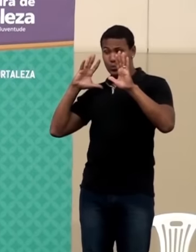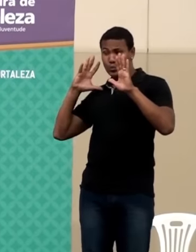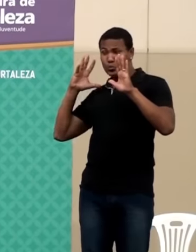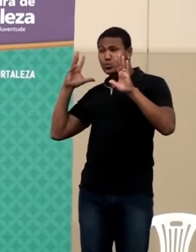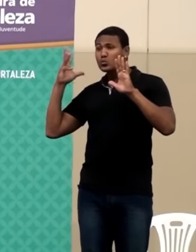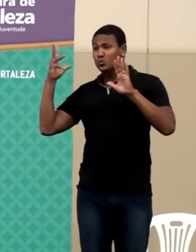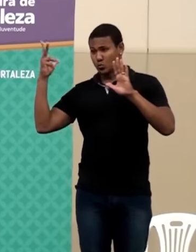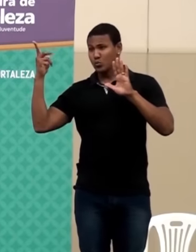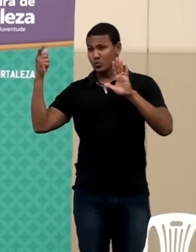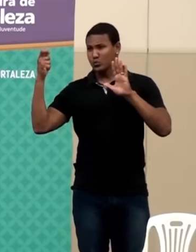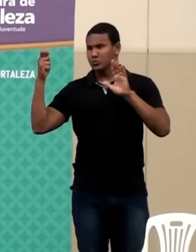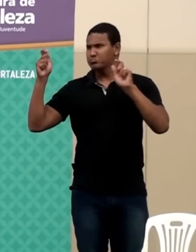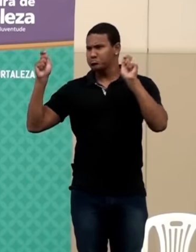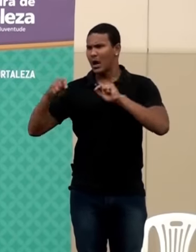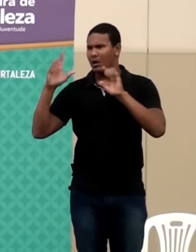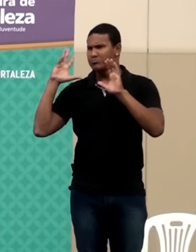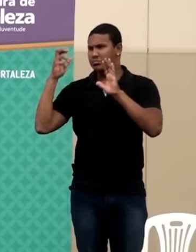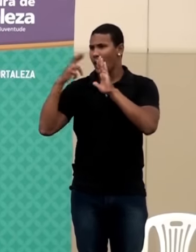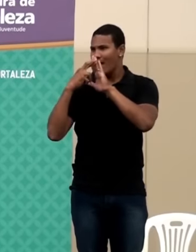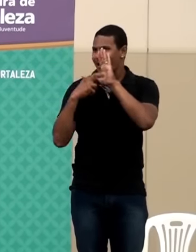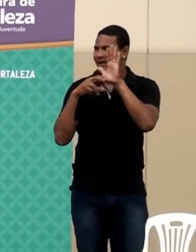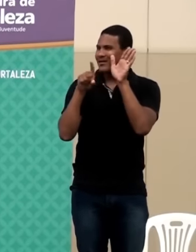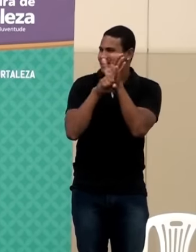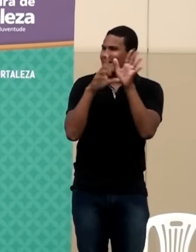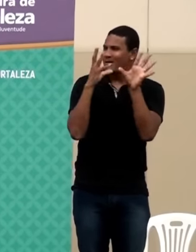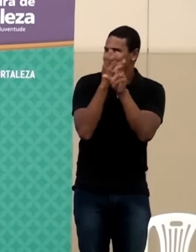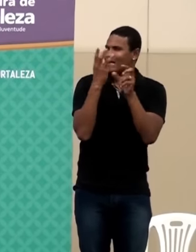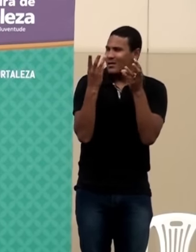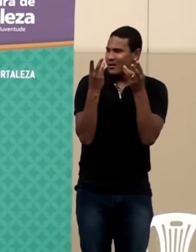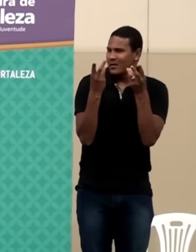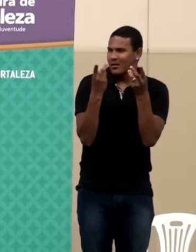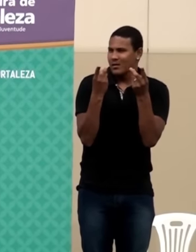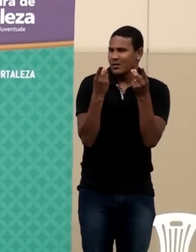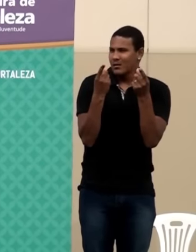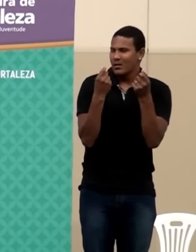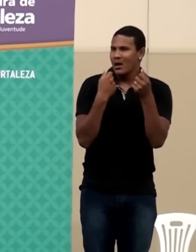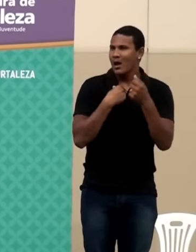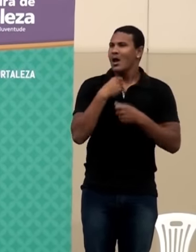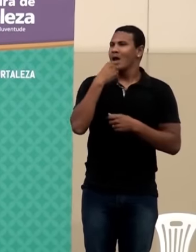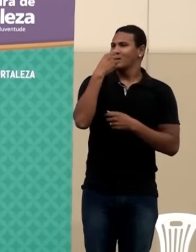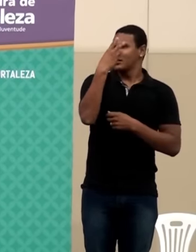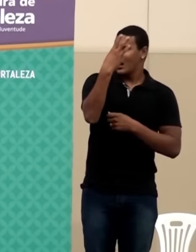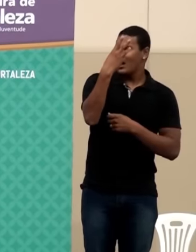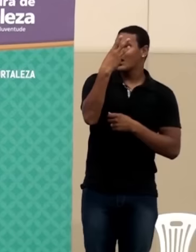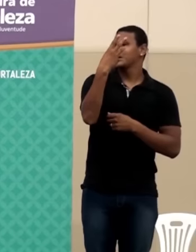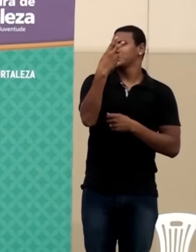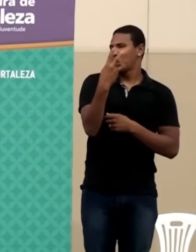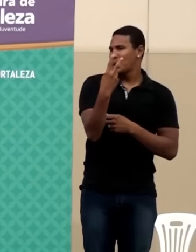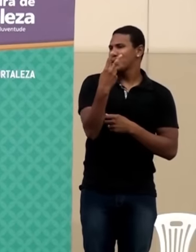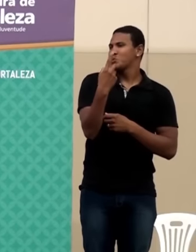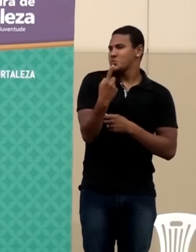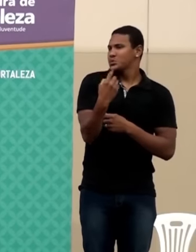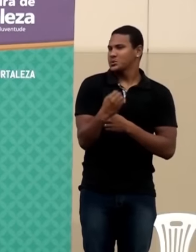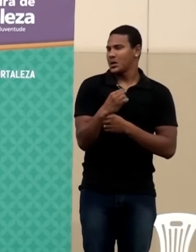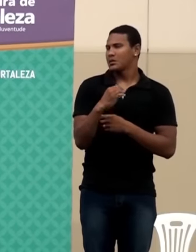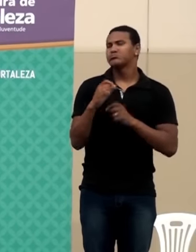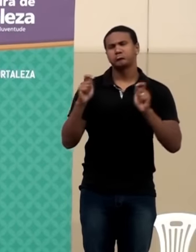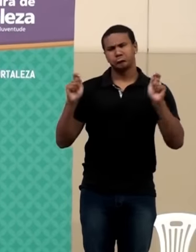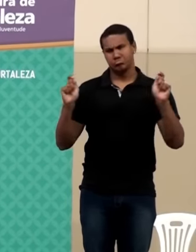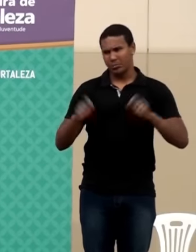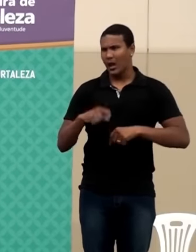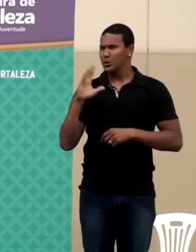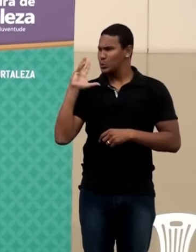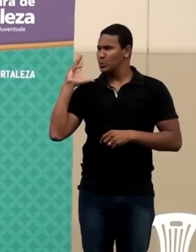perfeitamente, essa regra de subtrair o número de oxigênios pelo número de hidrogênios ionizáveis, menos para o